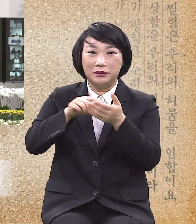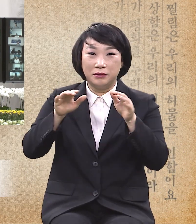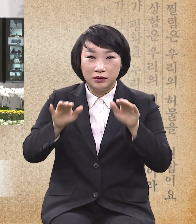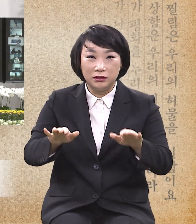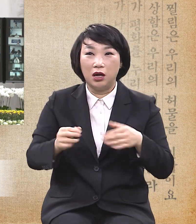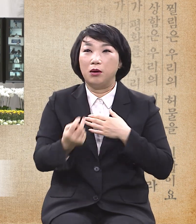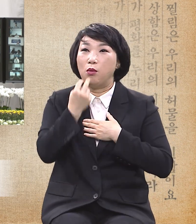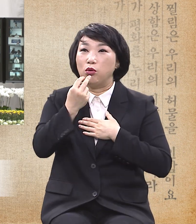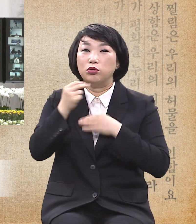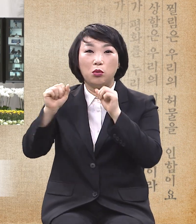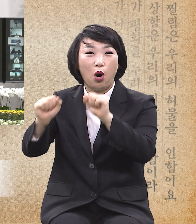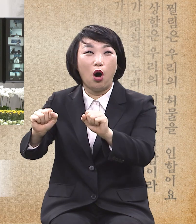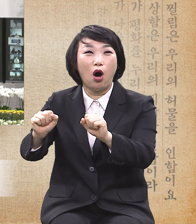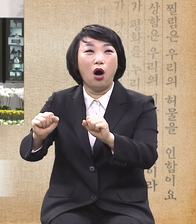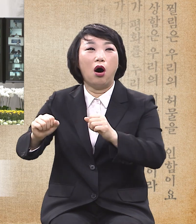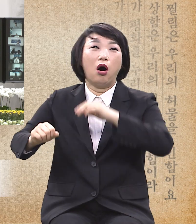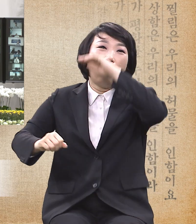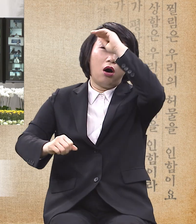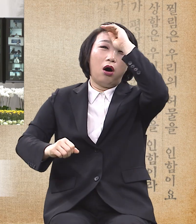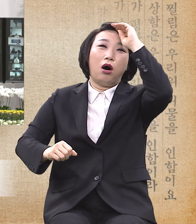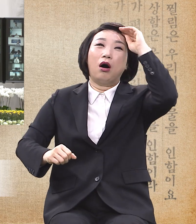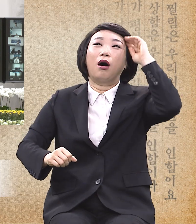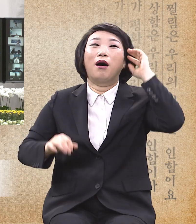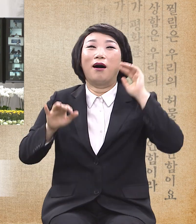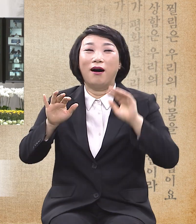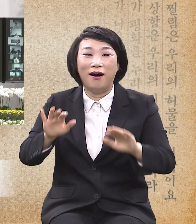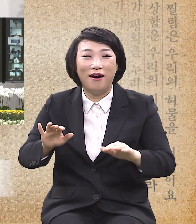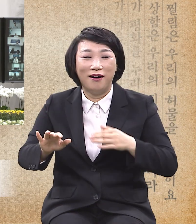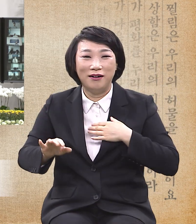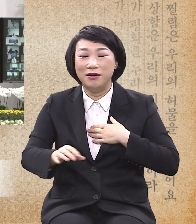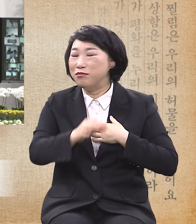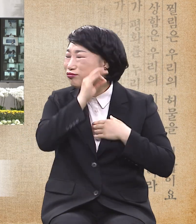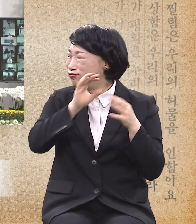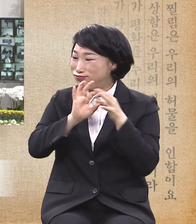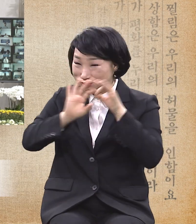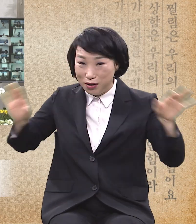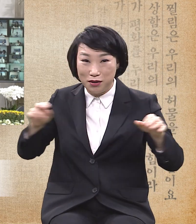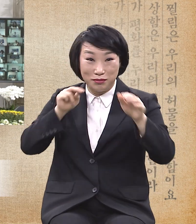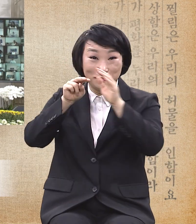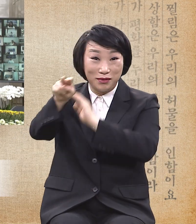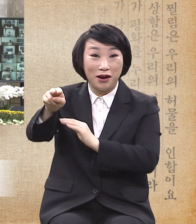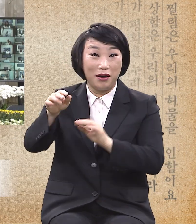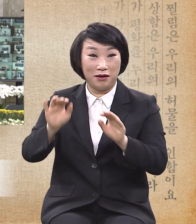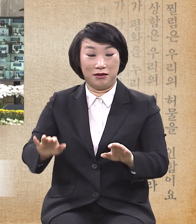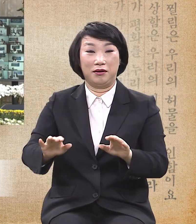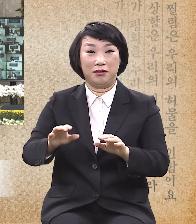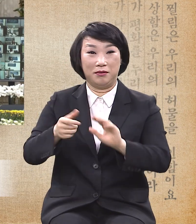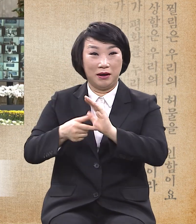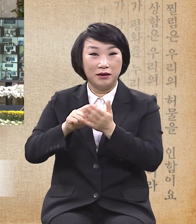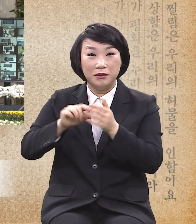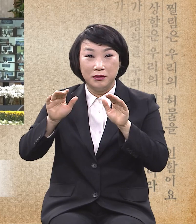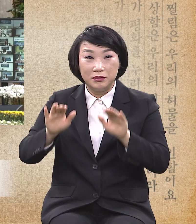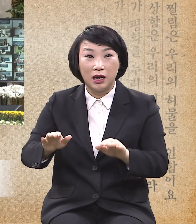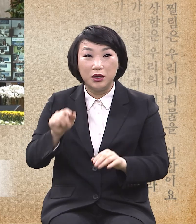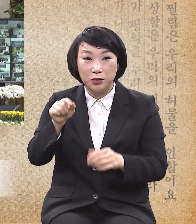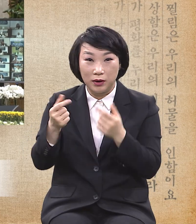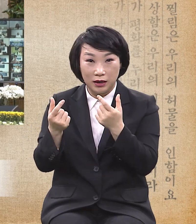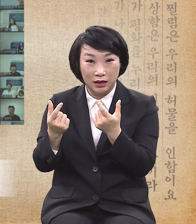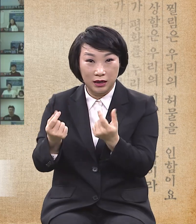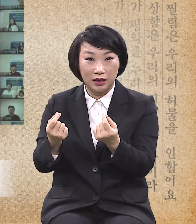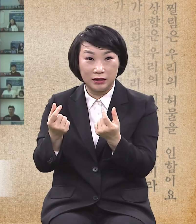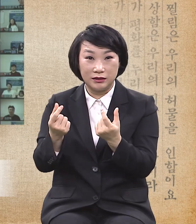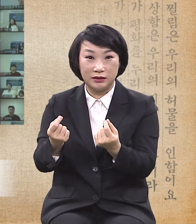그러나 목숨이 살기 위해서 부끄러워도 나와야 할 만큼 이